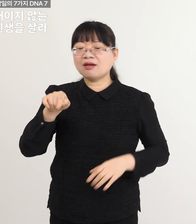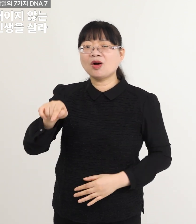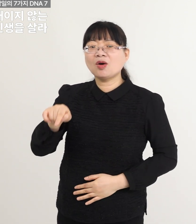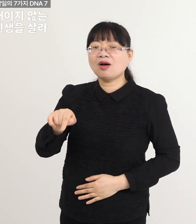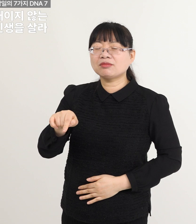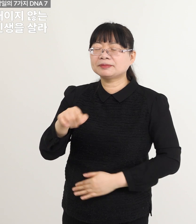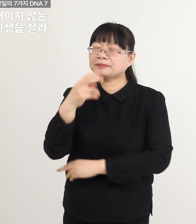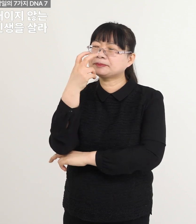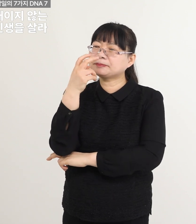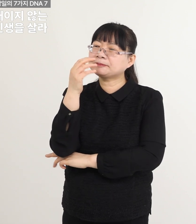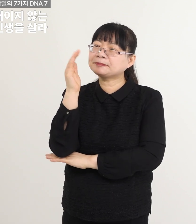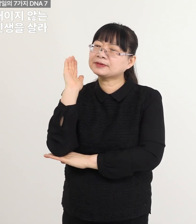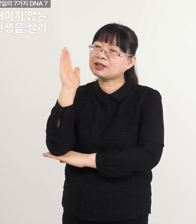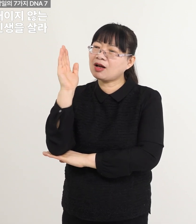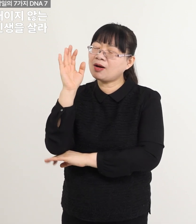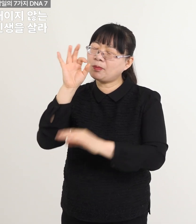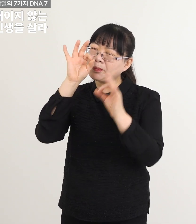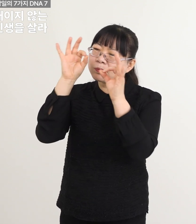힘이 듣다가